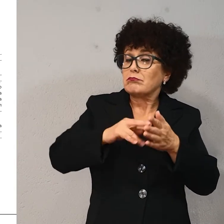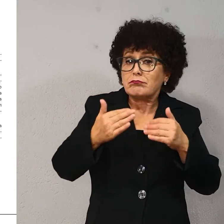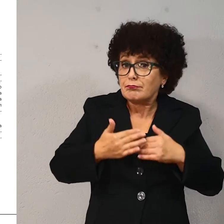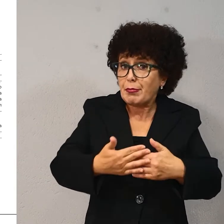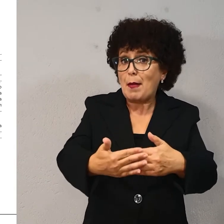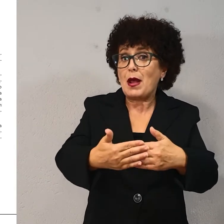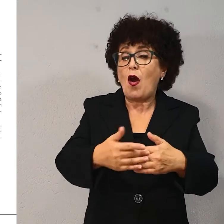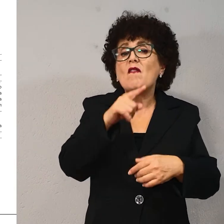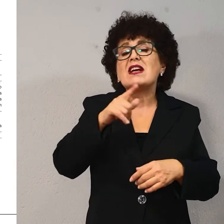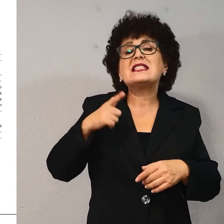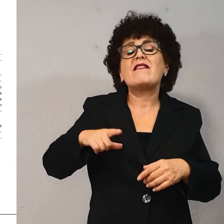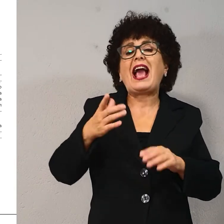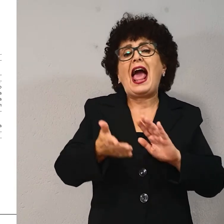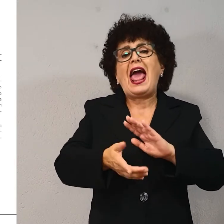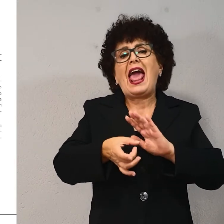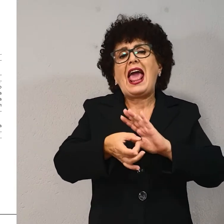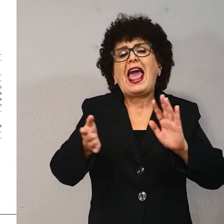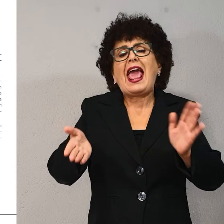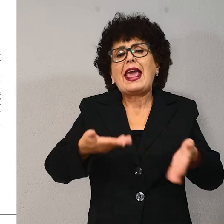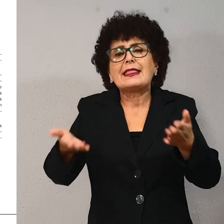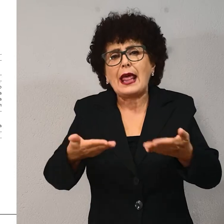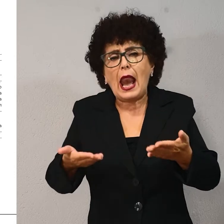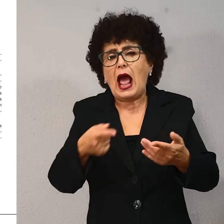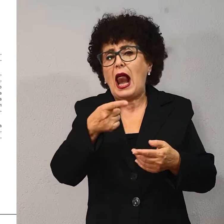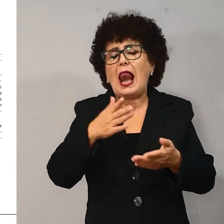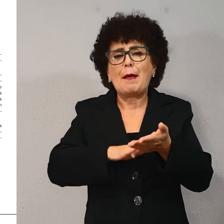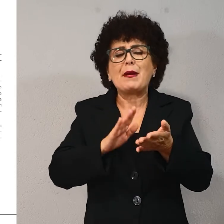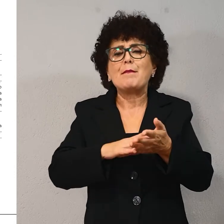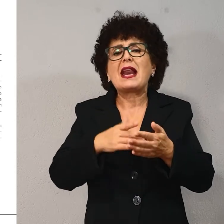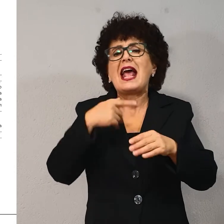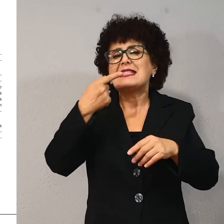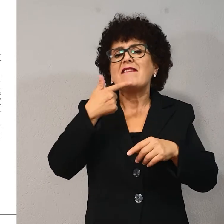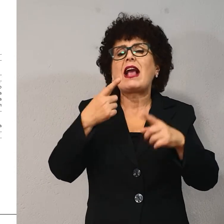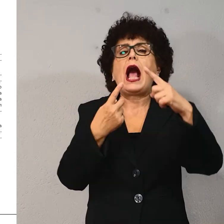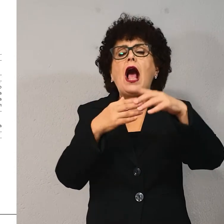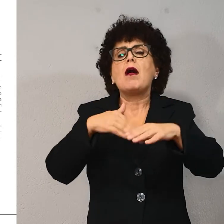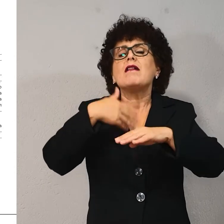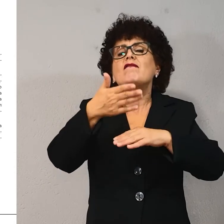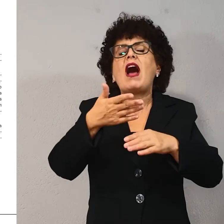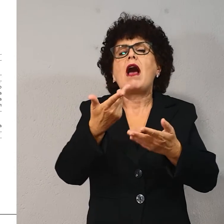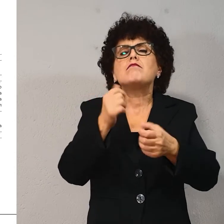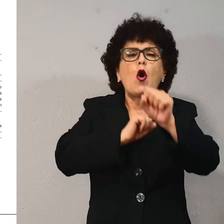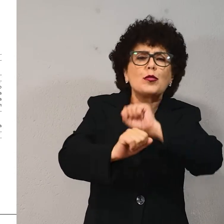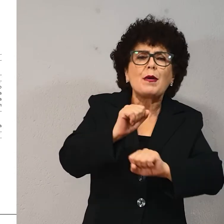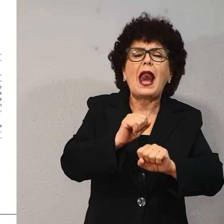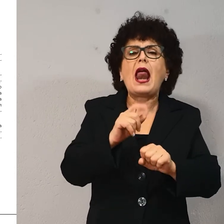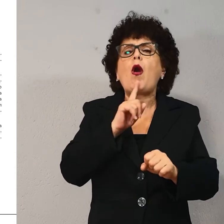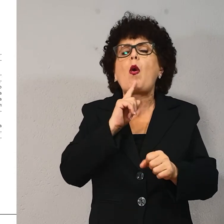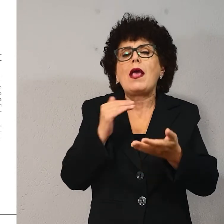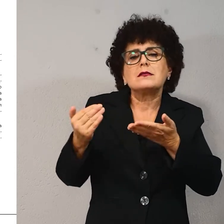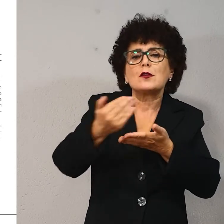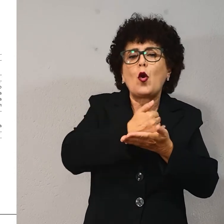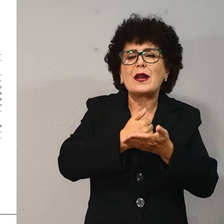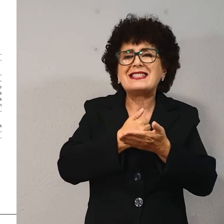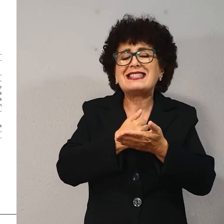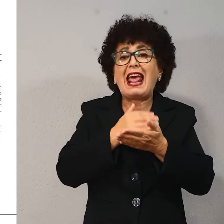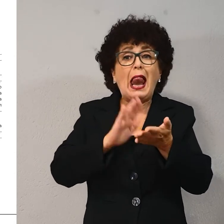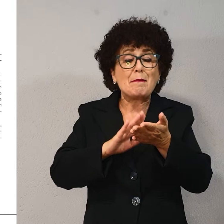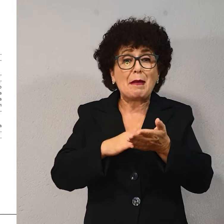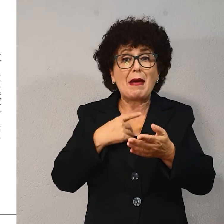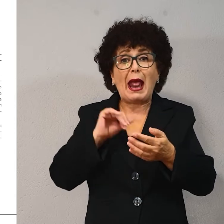ИТНАТА контрацепција или уште позната и како посткоитална, т.е. контрацепција која се користи по